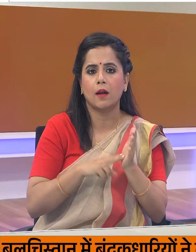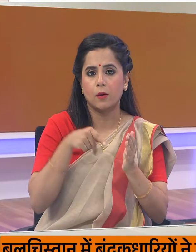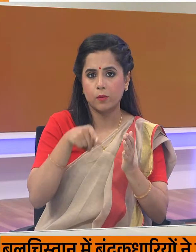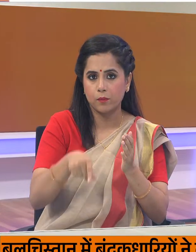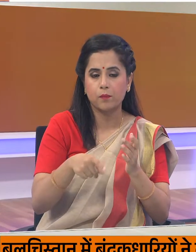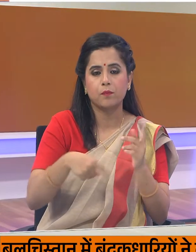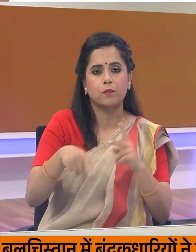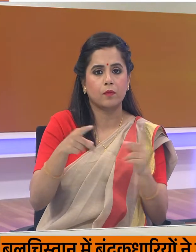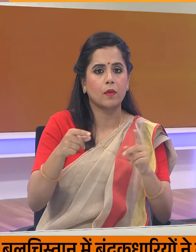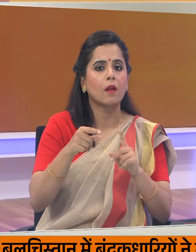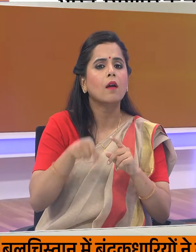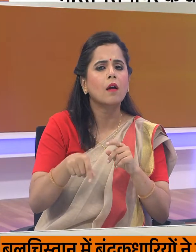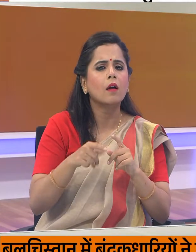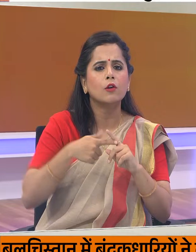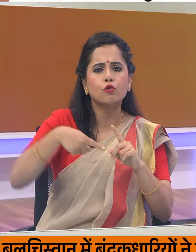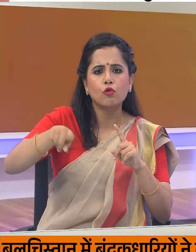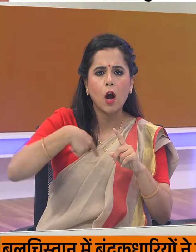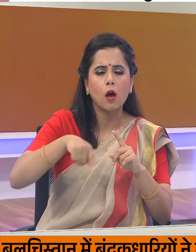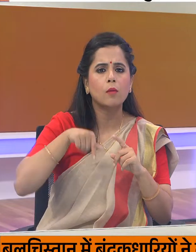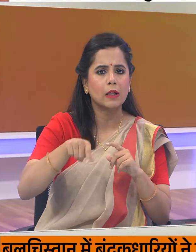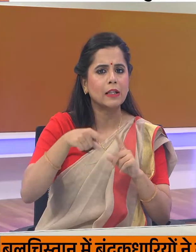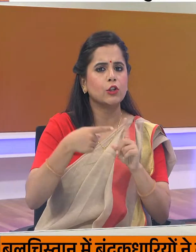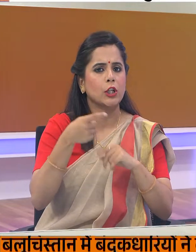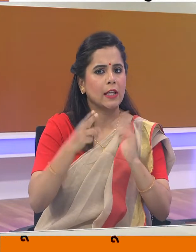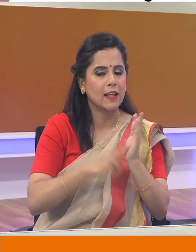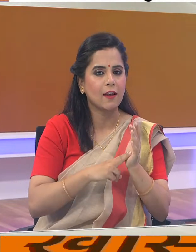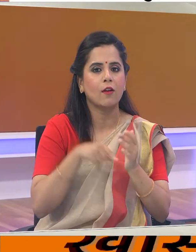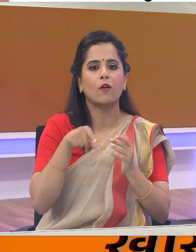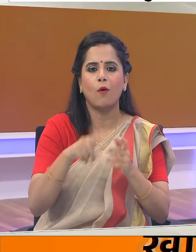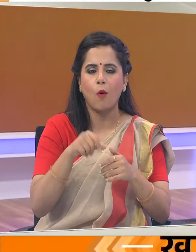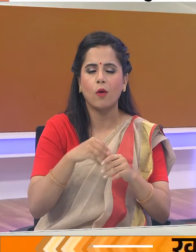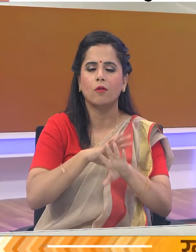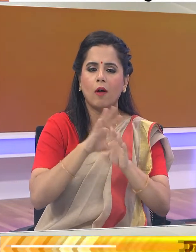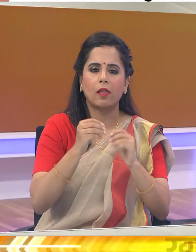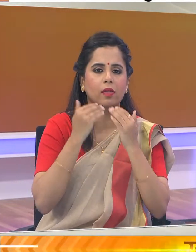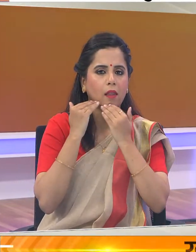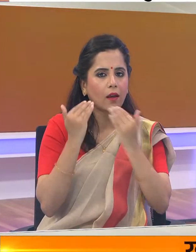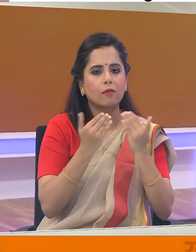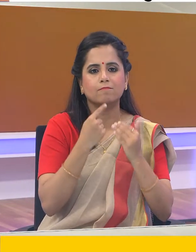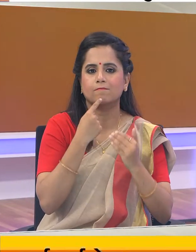और परिवहन मंत्री ची होंग टैट का धन्यवाद।